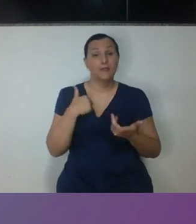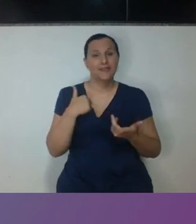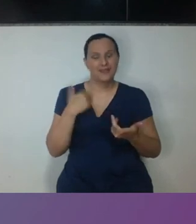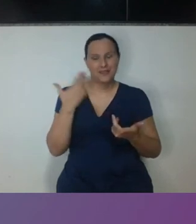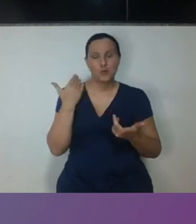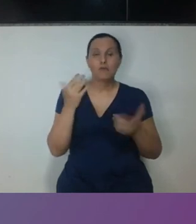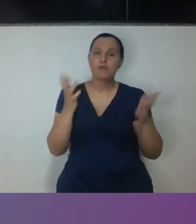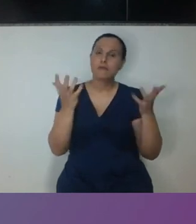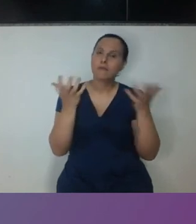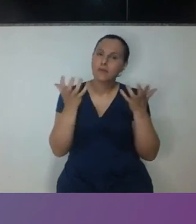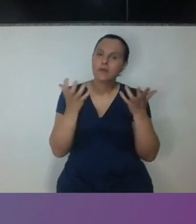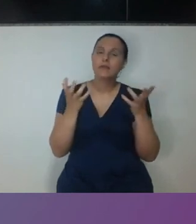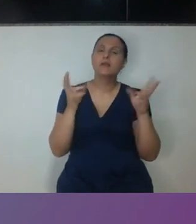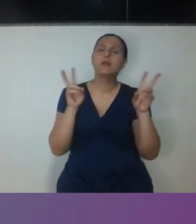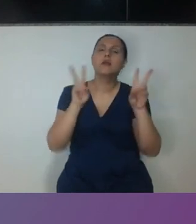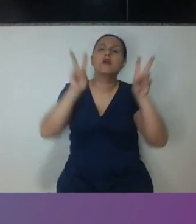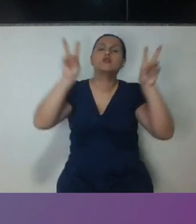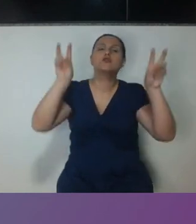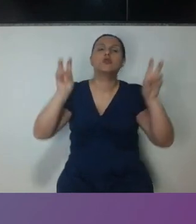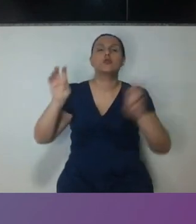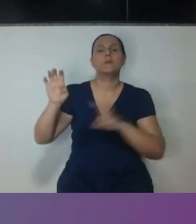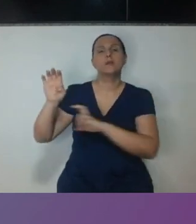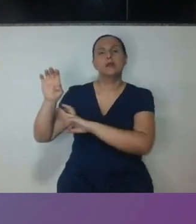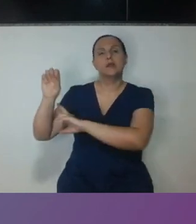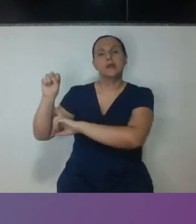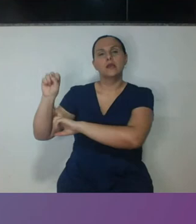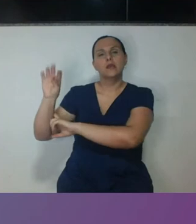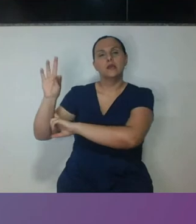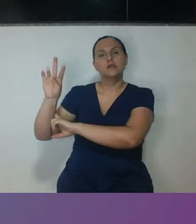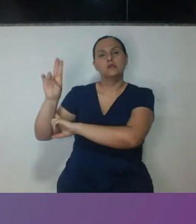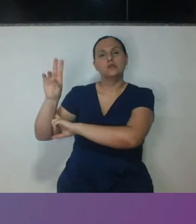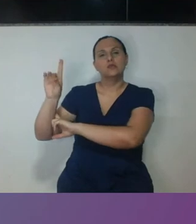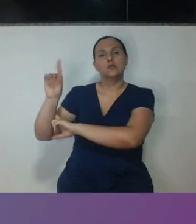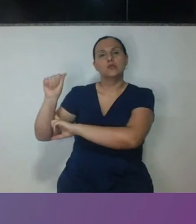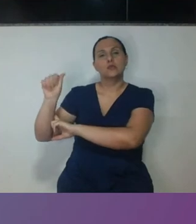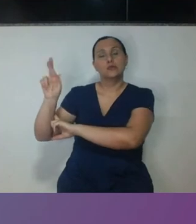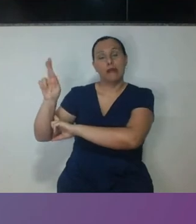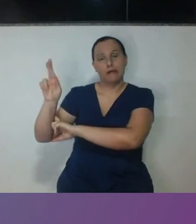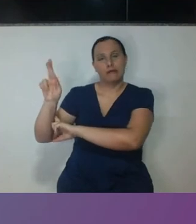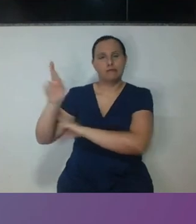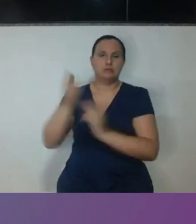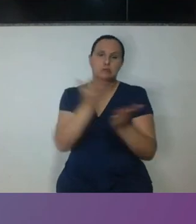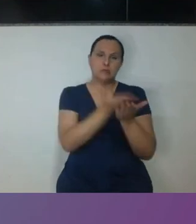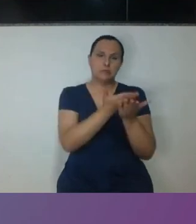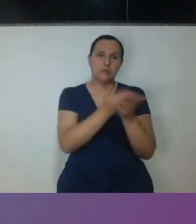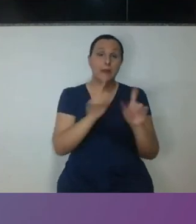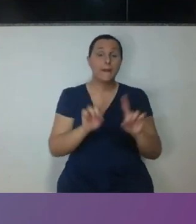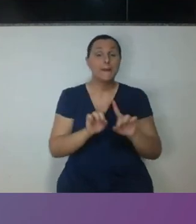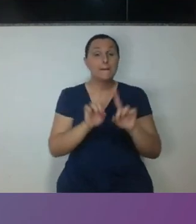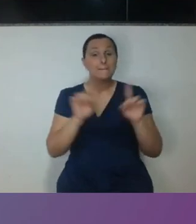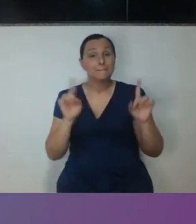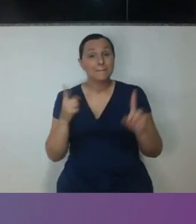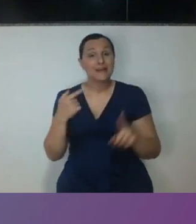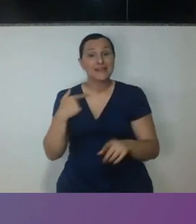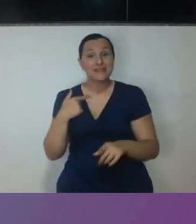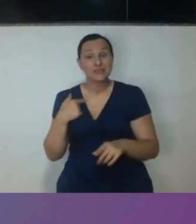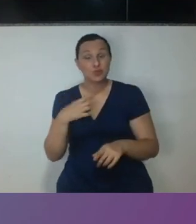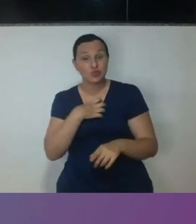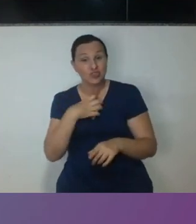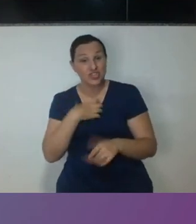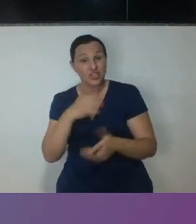aquela escolha tradutória não estava acertada, estava muito distante daquilo